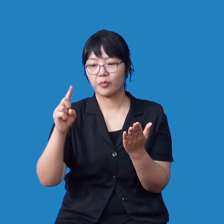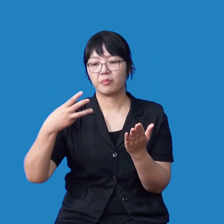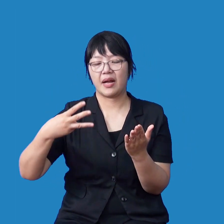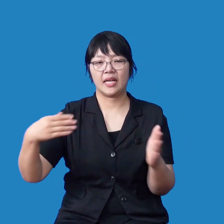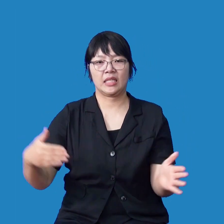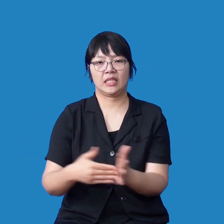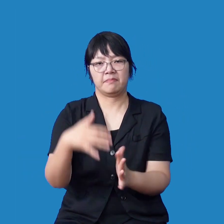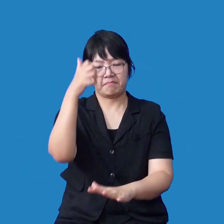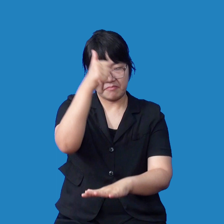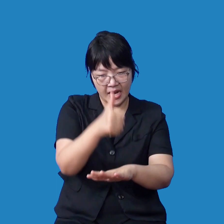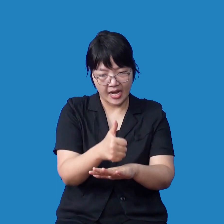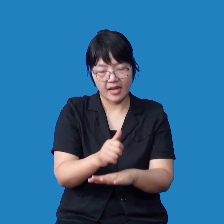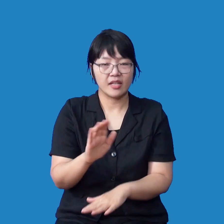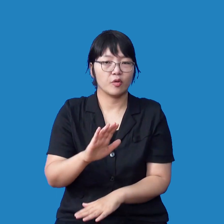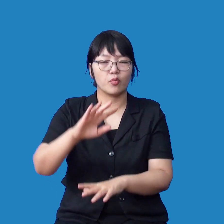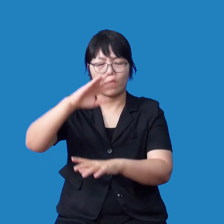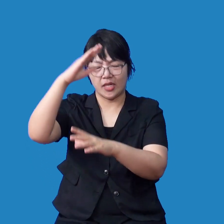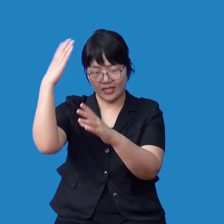순간을 뜻합니다.